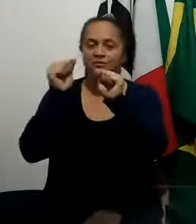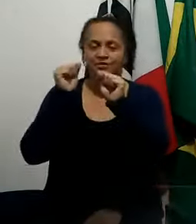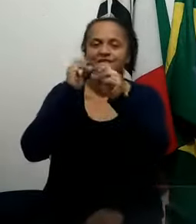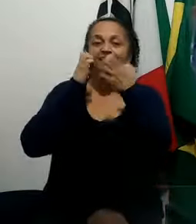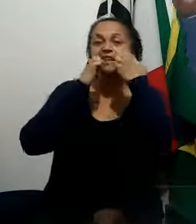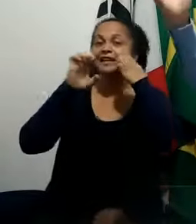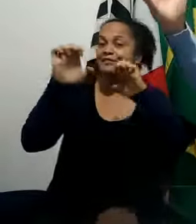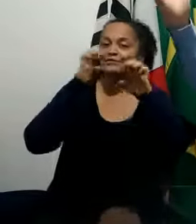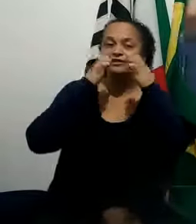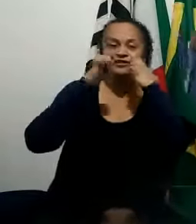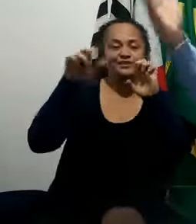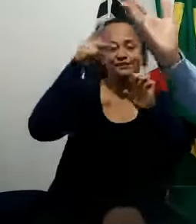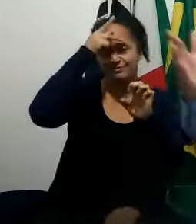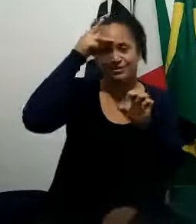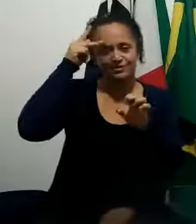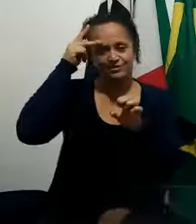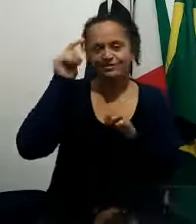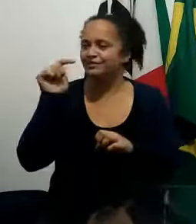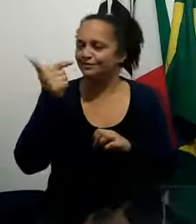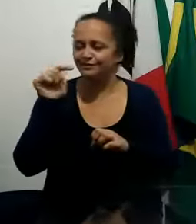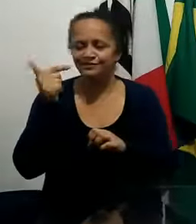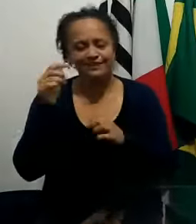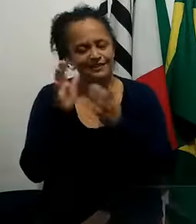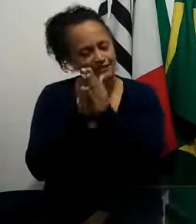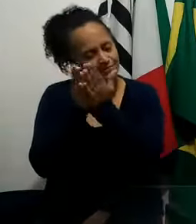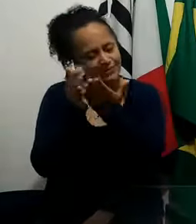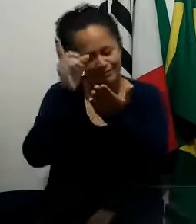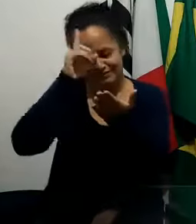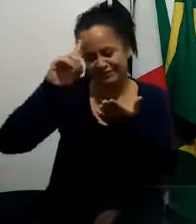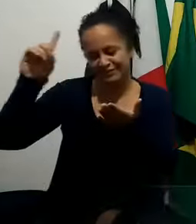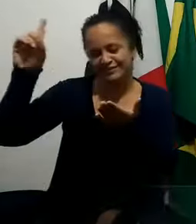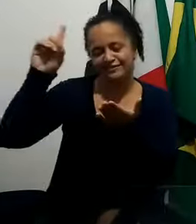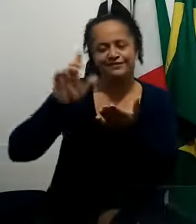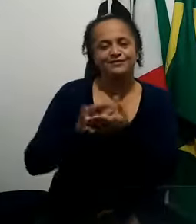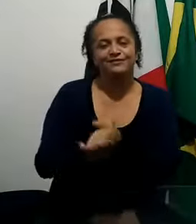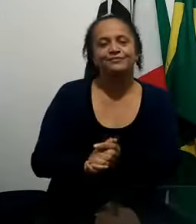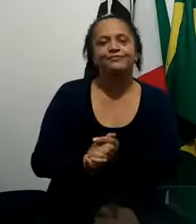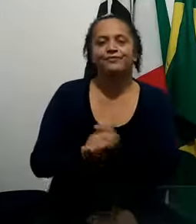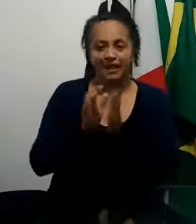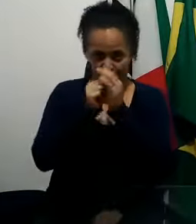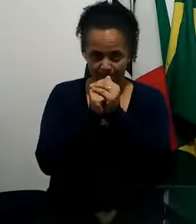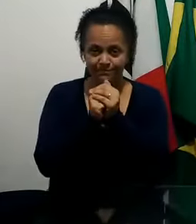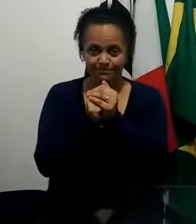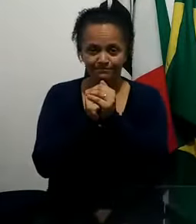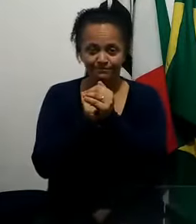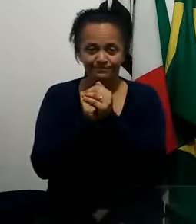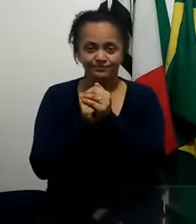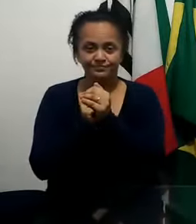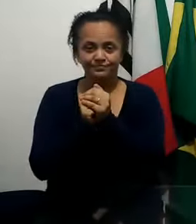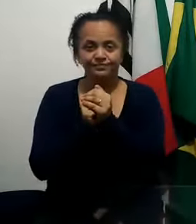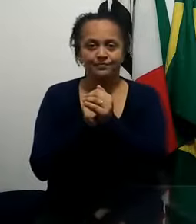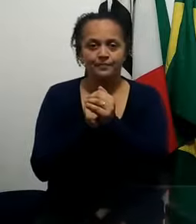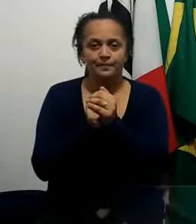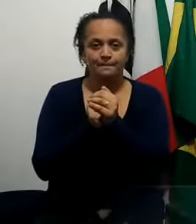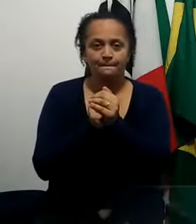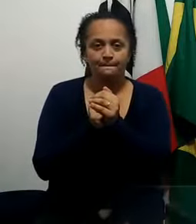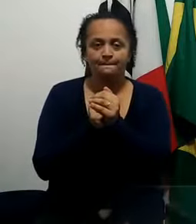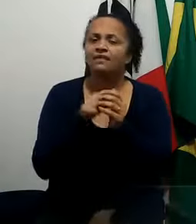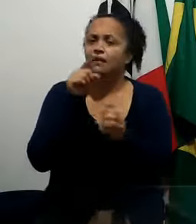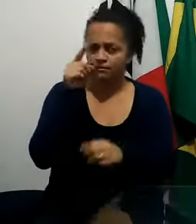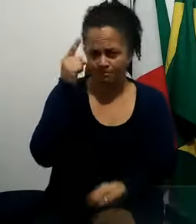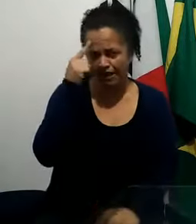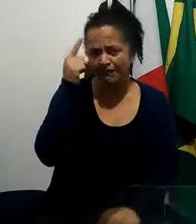para outras pessoas que ainda não ouviram a respeito desse Evangelho. Amém, queridos? Ó, medite